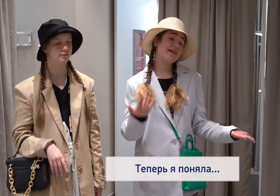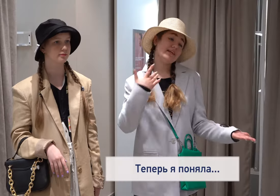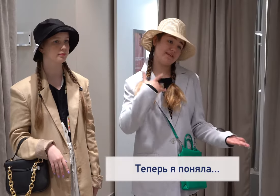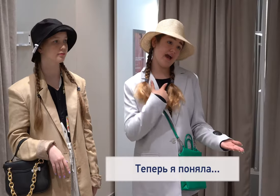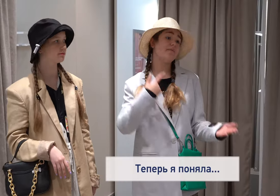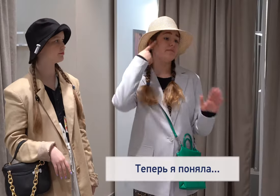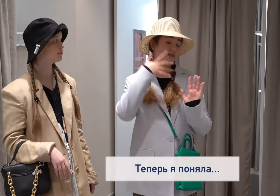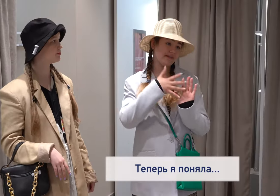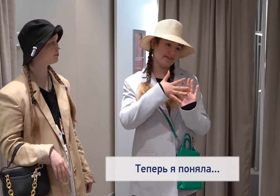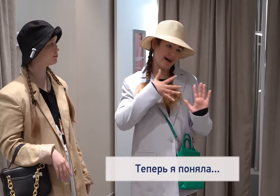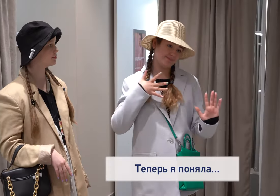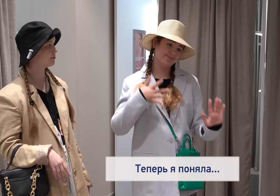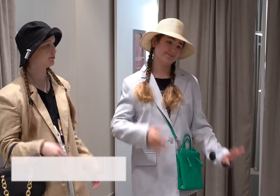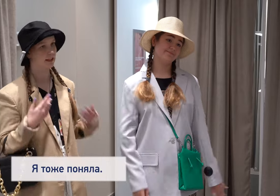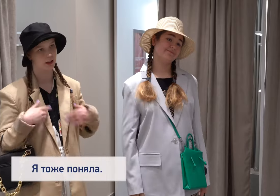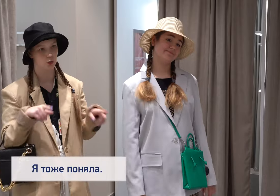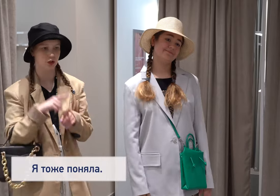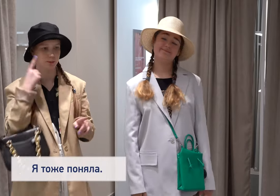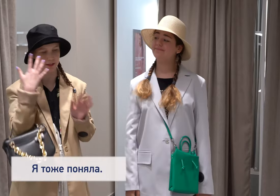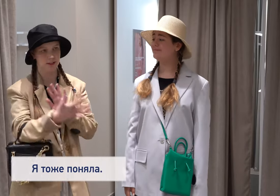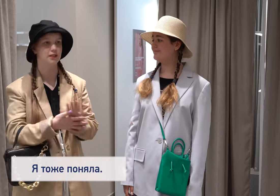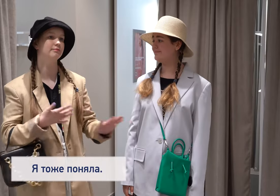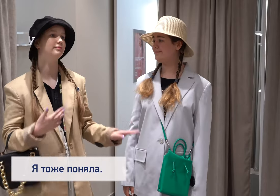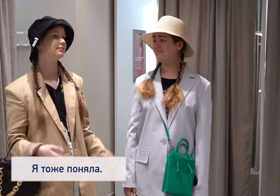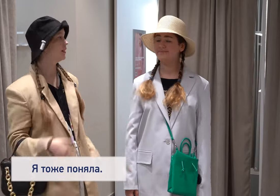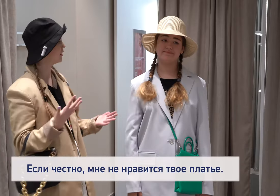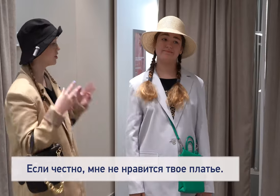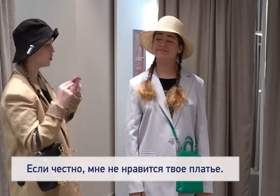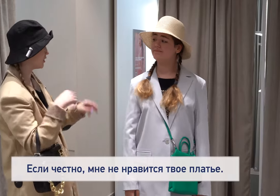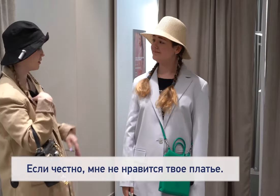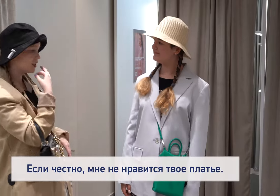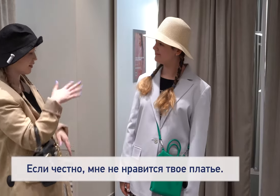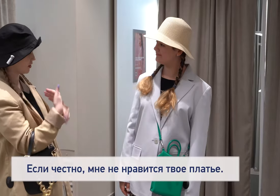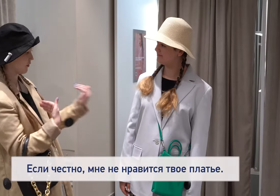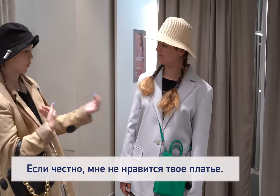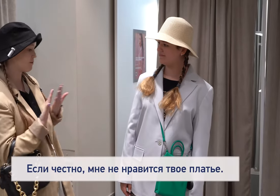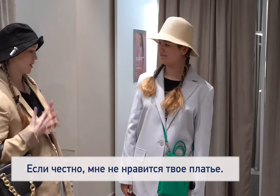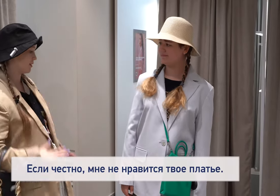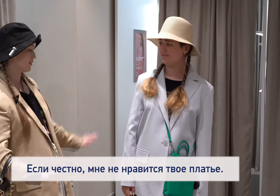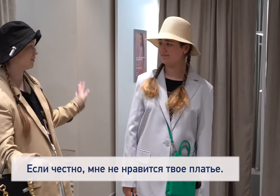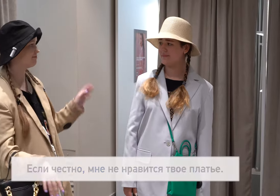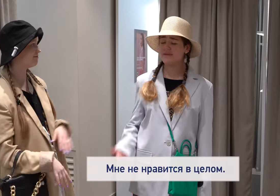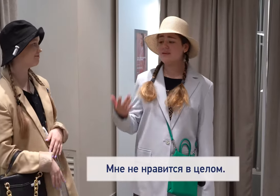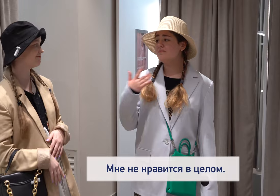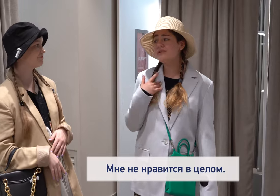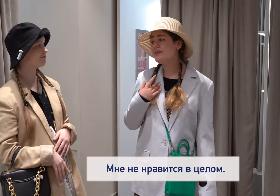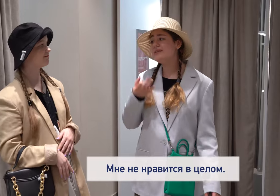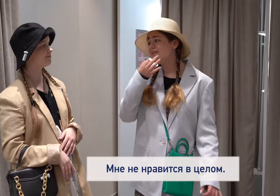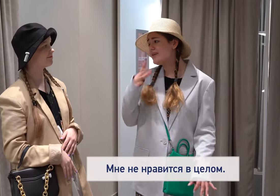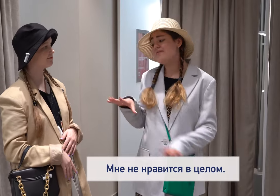Теперь я поняла. Я тоже поняла. Если честно, мне не нравится твое платье. Мне не нравится в